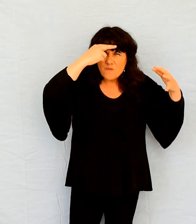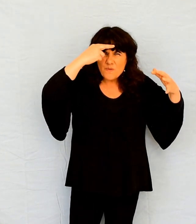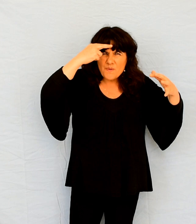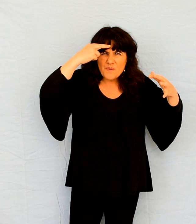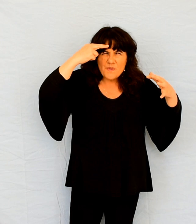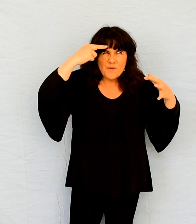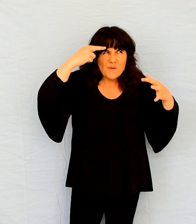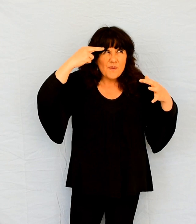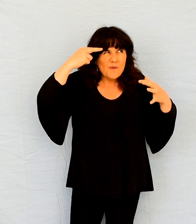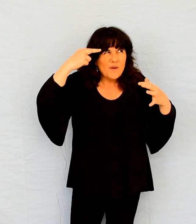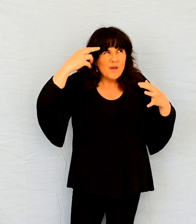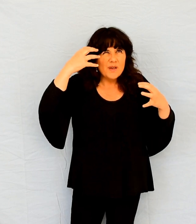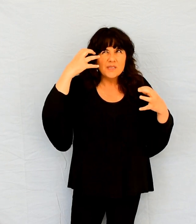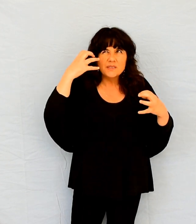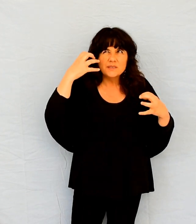car le soleil s'était caché.